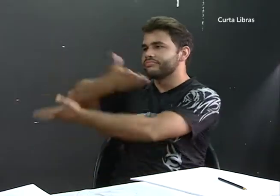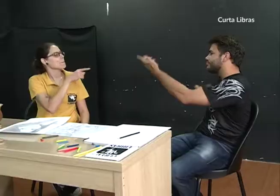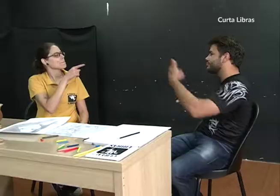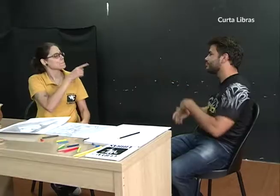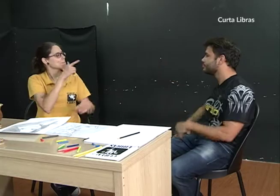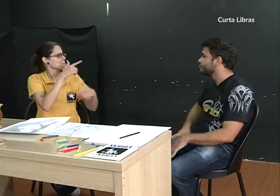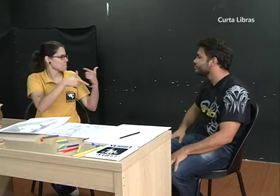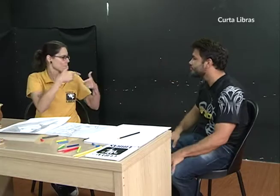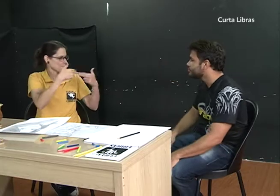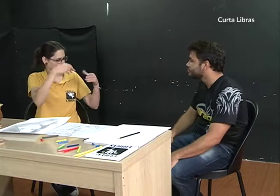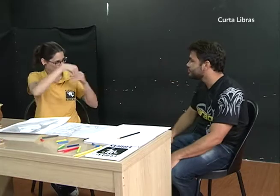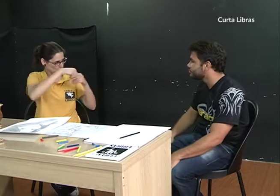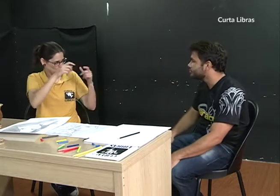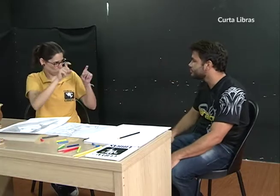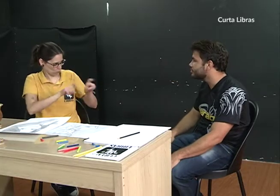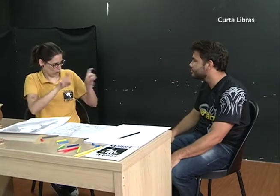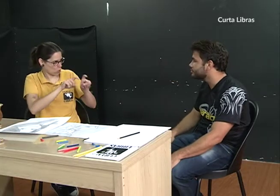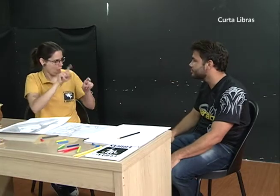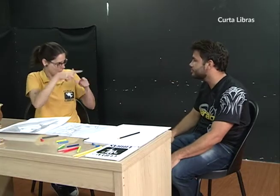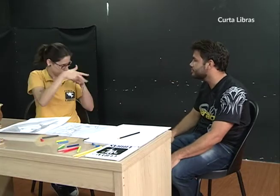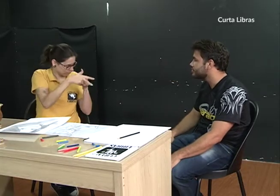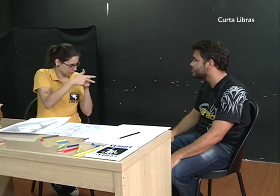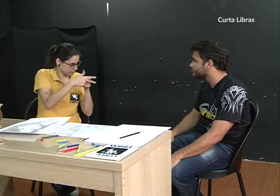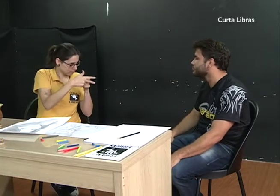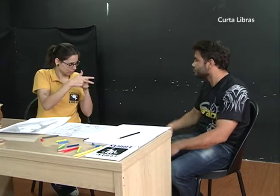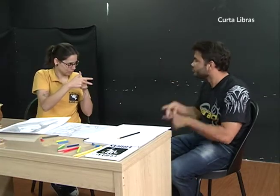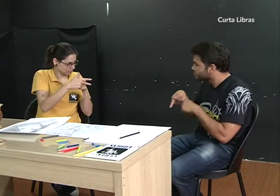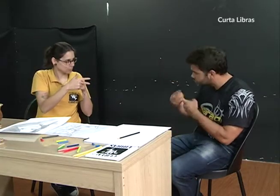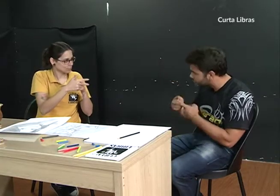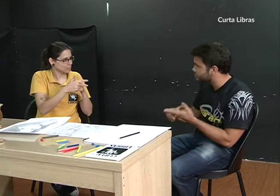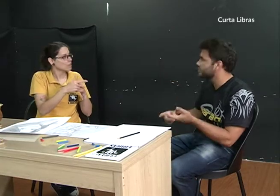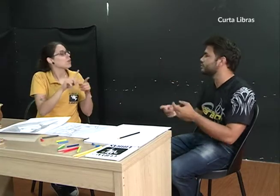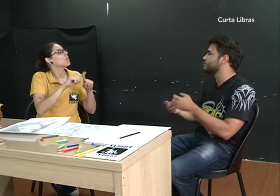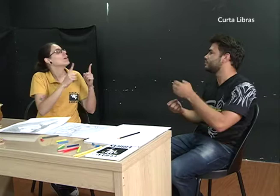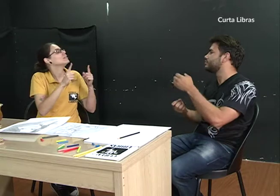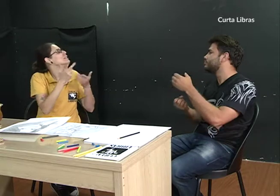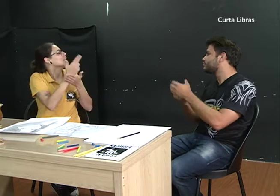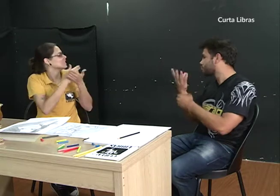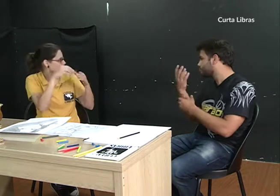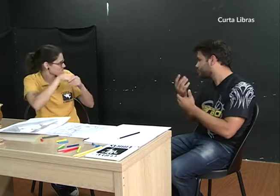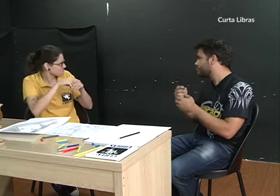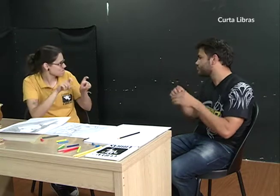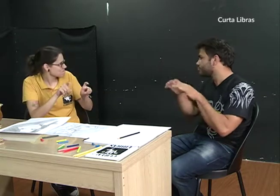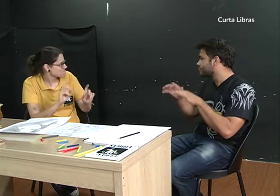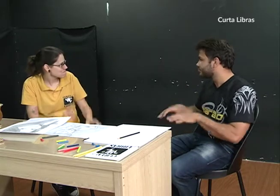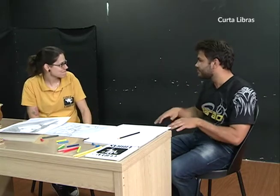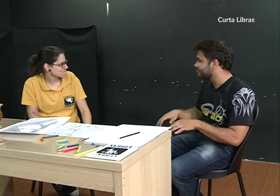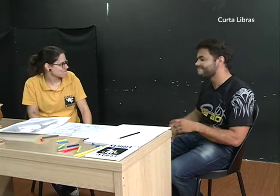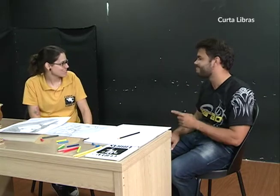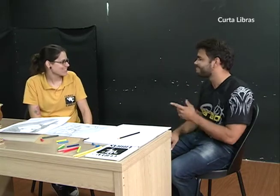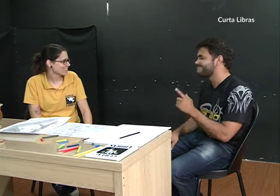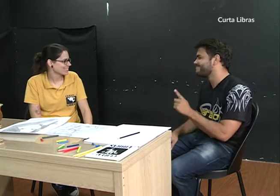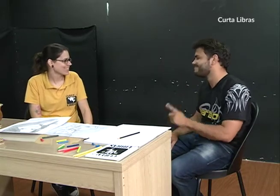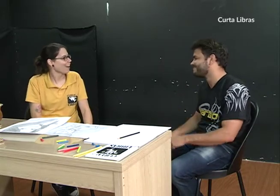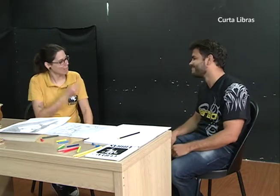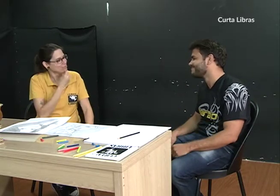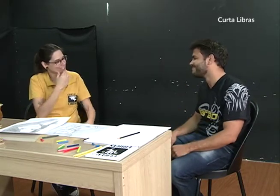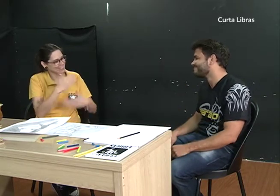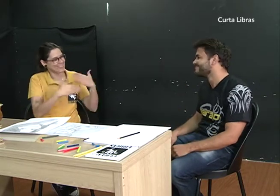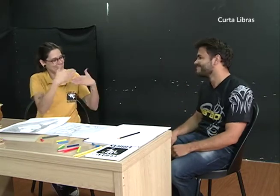Você trabalha consertando computadores, certo? Sim. E não tem como associar as duas áreas, fazer um trabalho com arte digital, por exemplo?